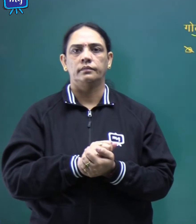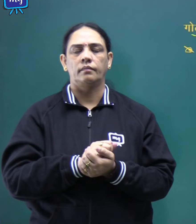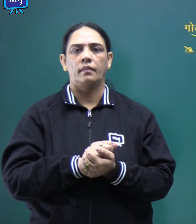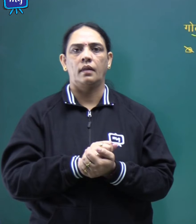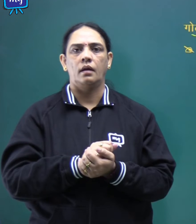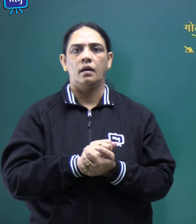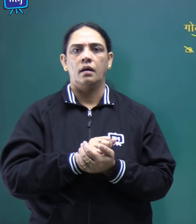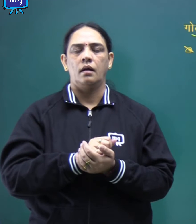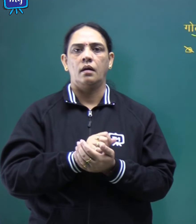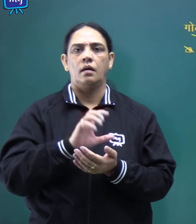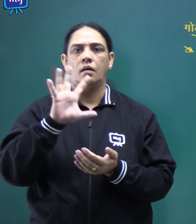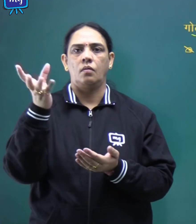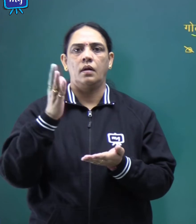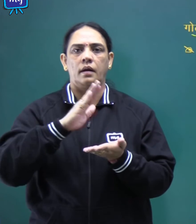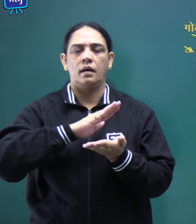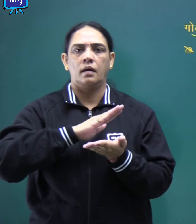अर्धगोला